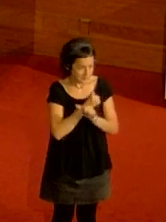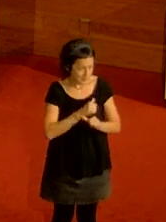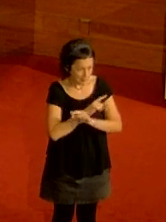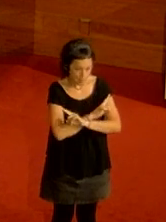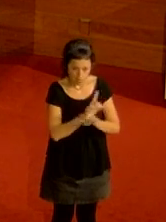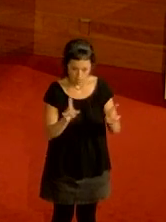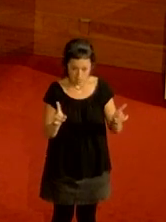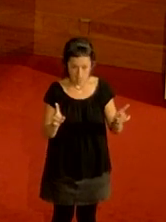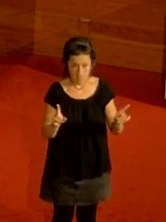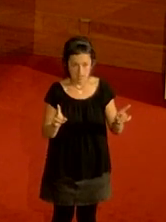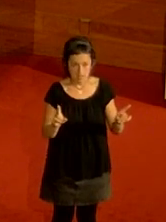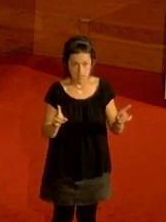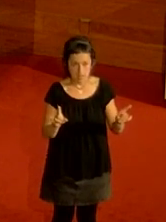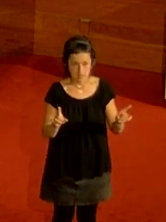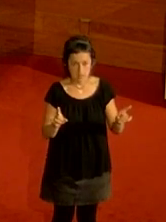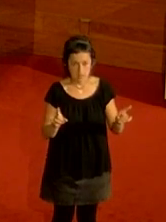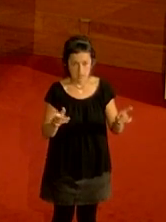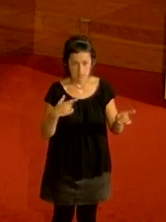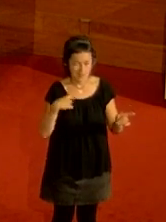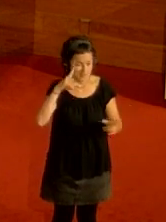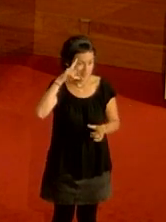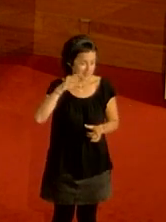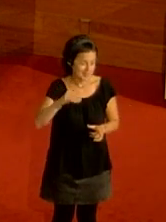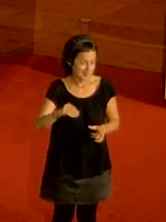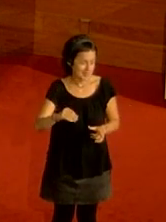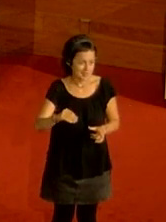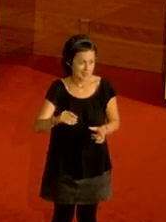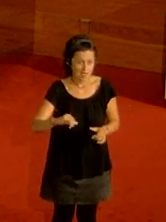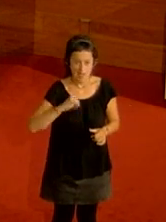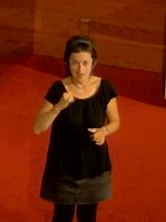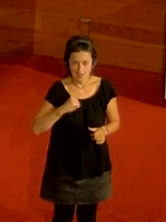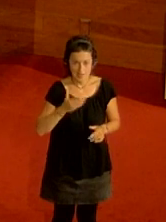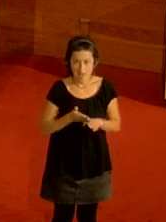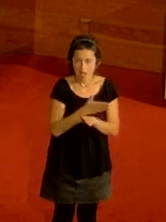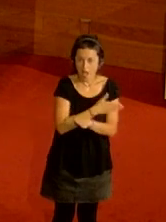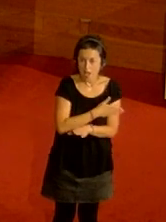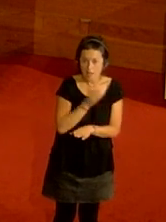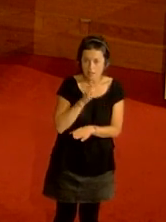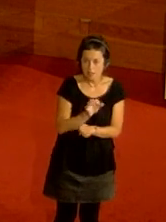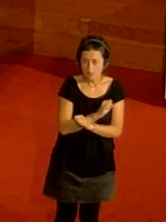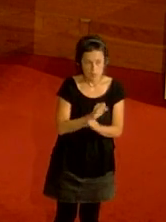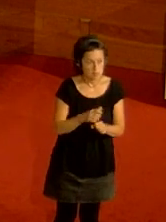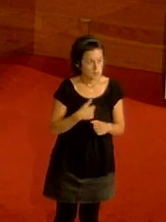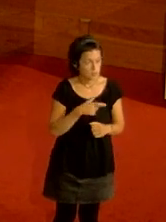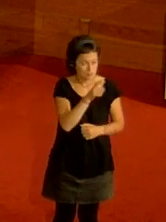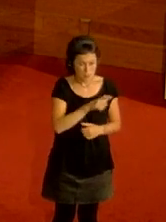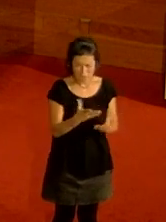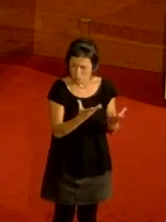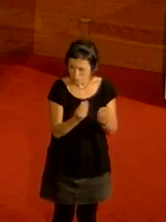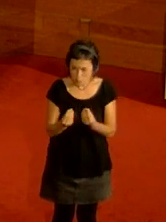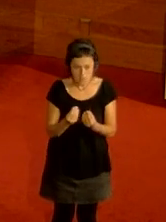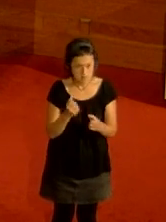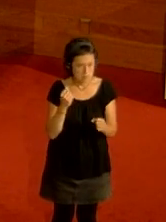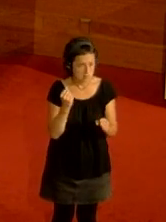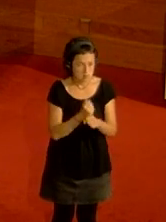e anticipada por ningún Inteligencia artificial millones de personas dejan sus trabajos y dejan sus trabajos en este caso